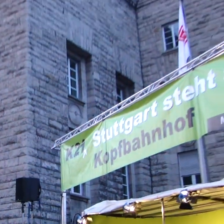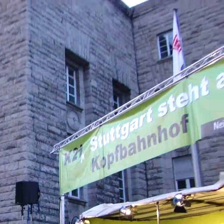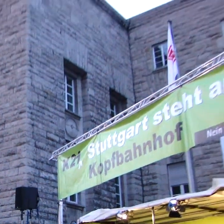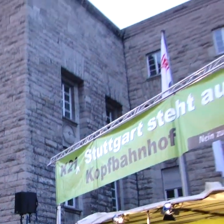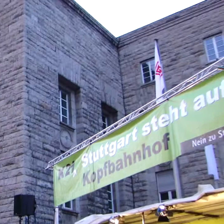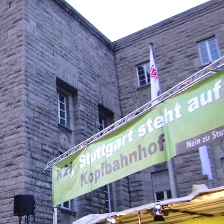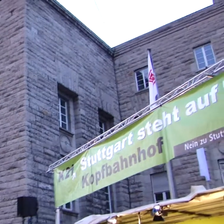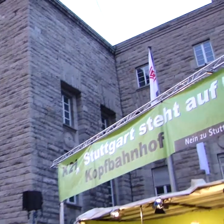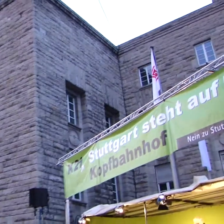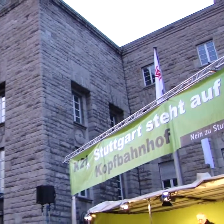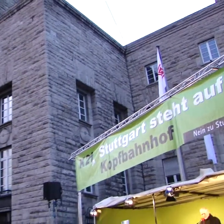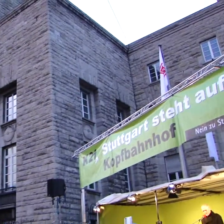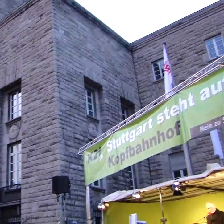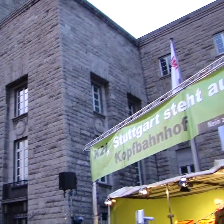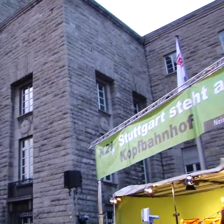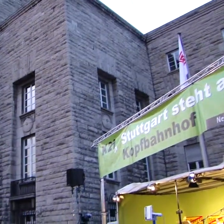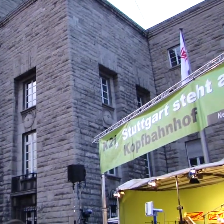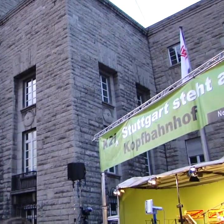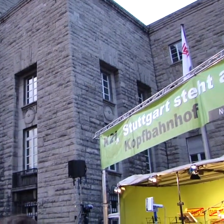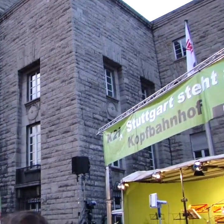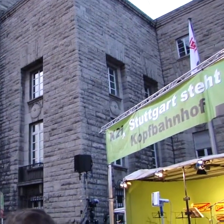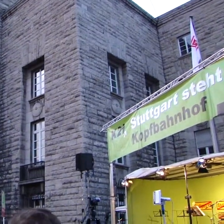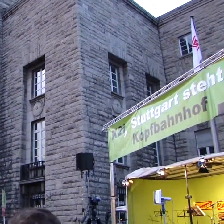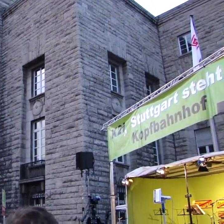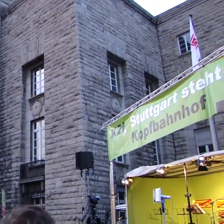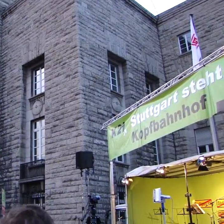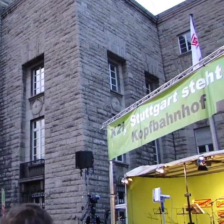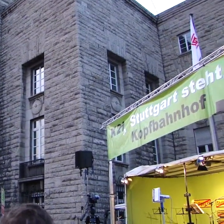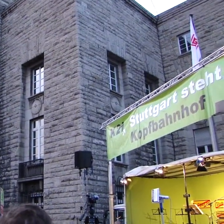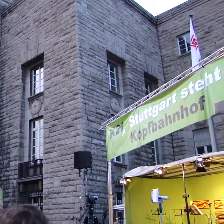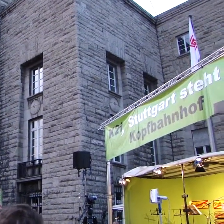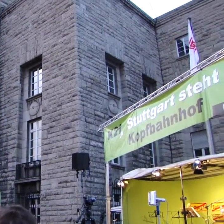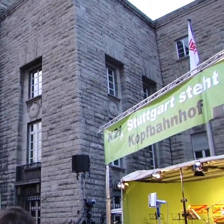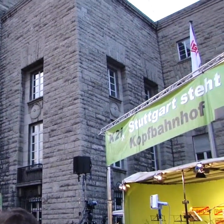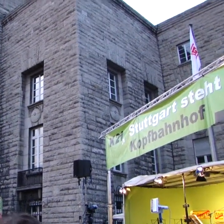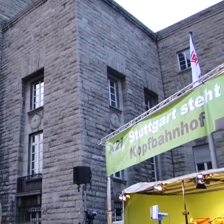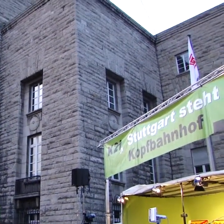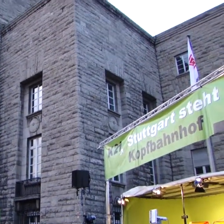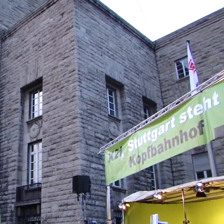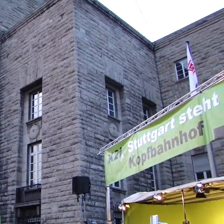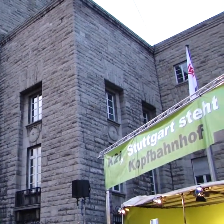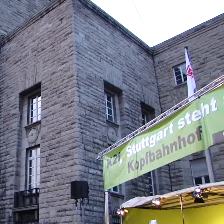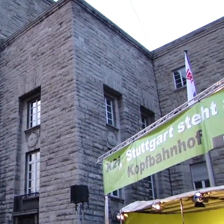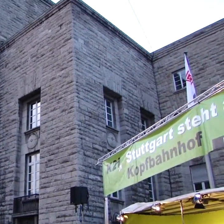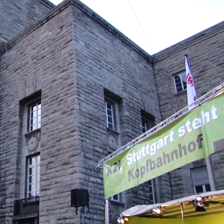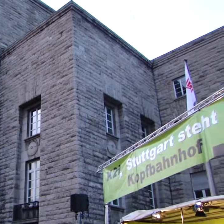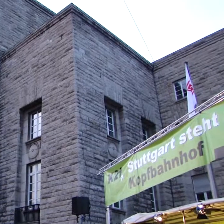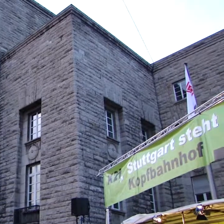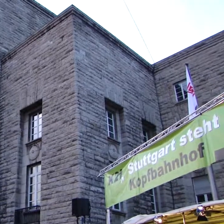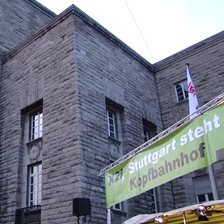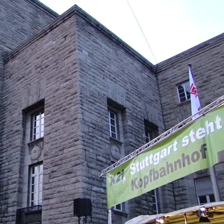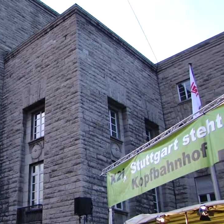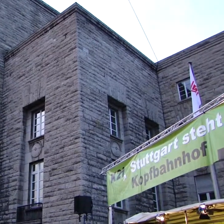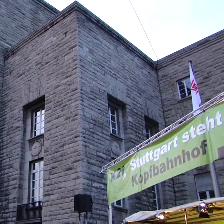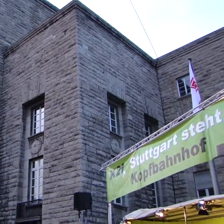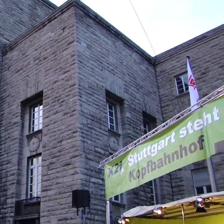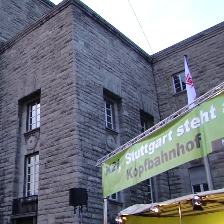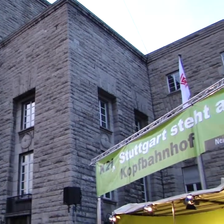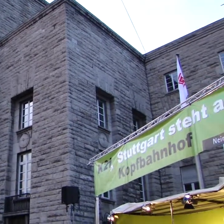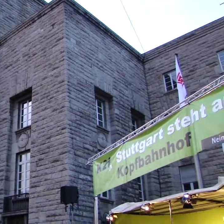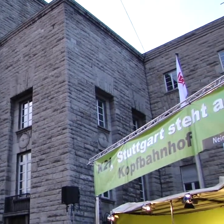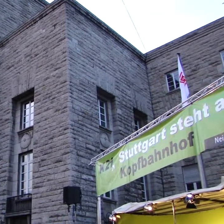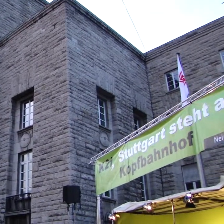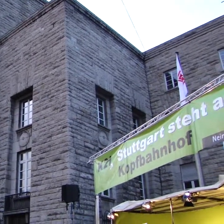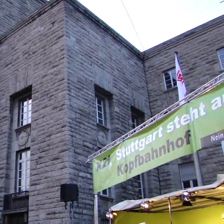Schalterhalle. Wenn Sie also die Fronten der Schalterhallen sind inspiriert von